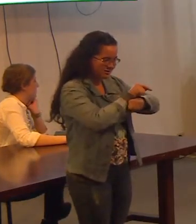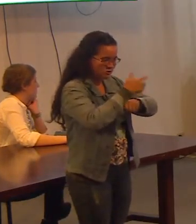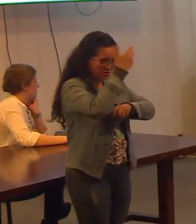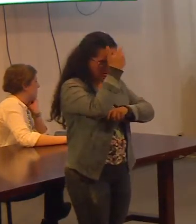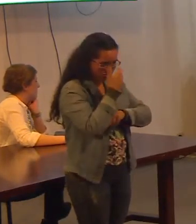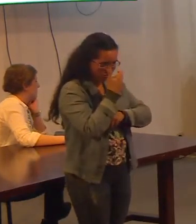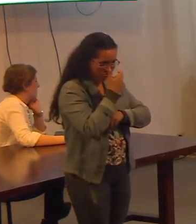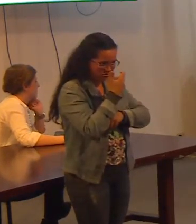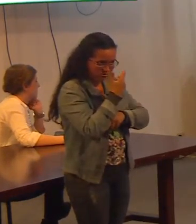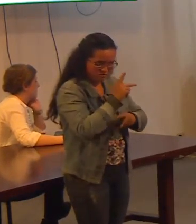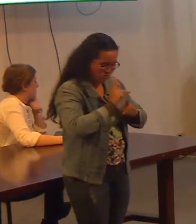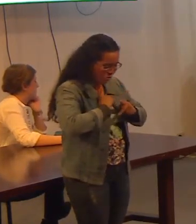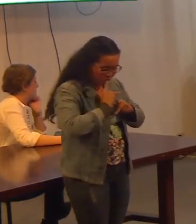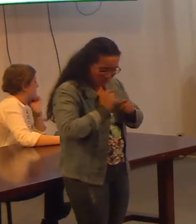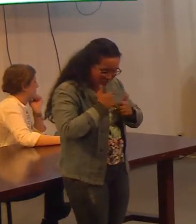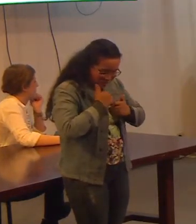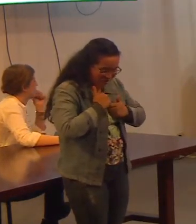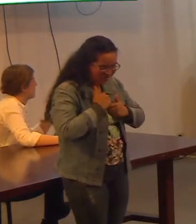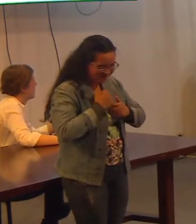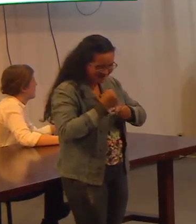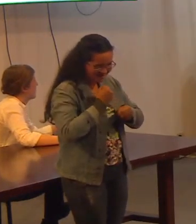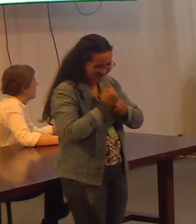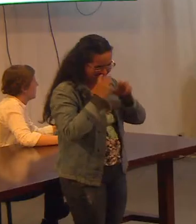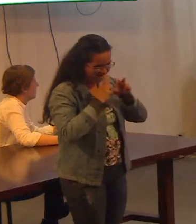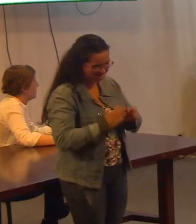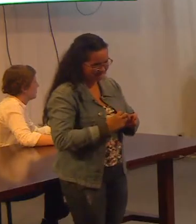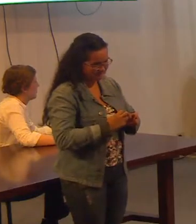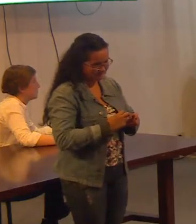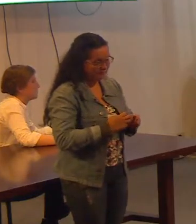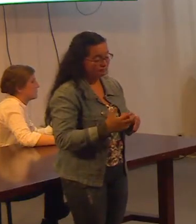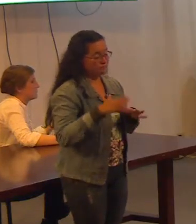evaluación hacia el propio trabajo que estábamos llevando.